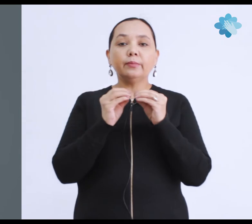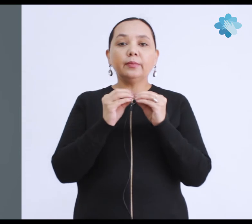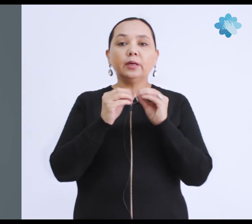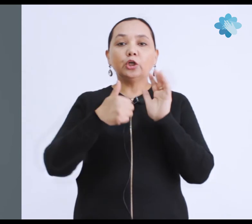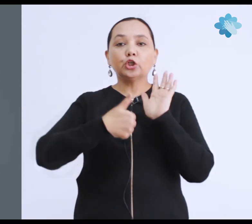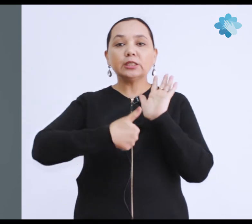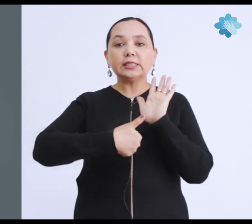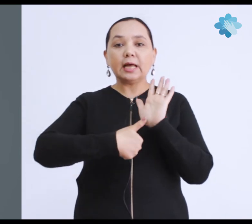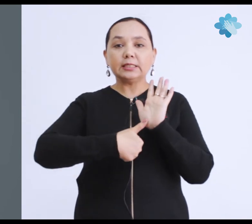пятнадцать,